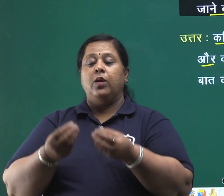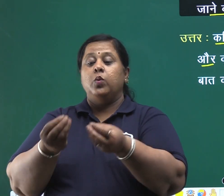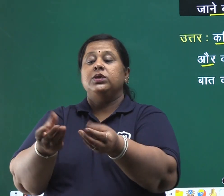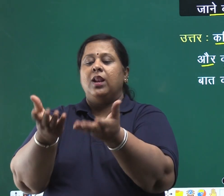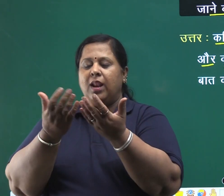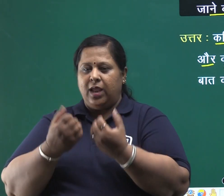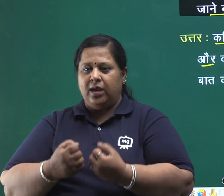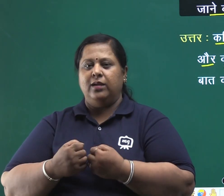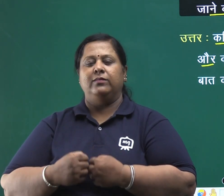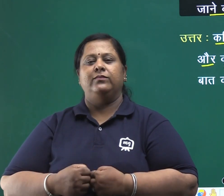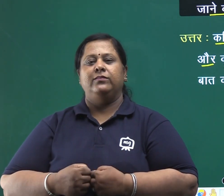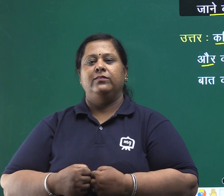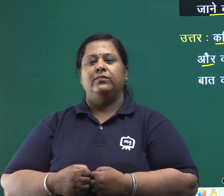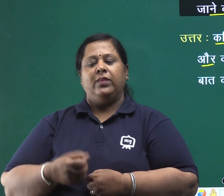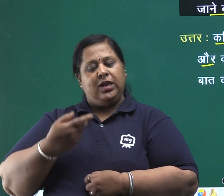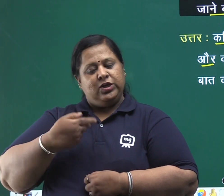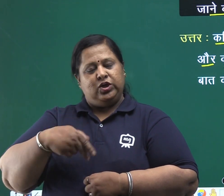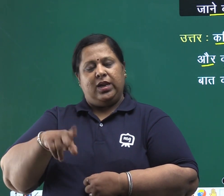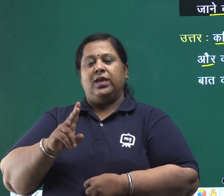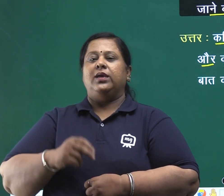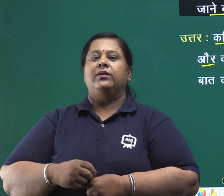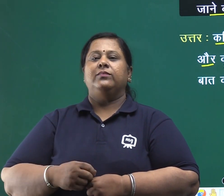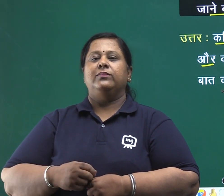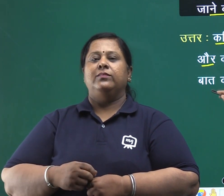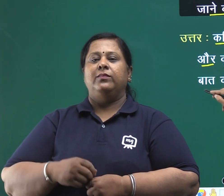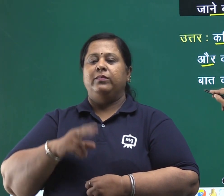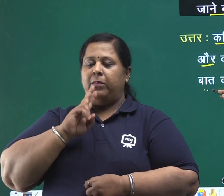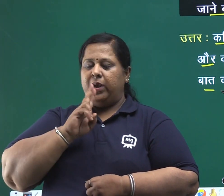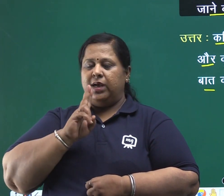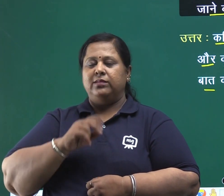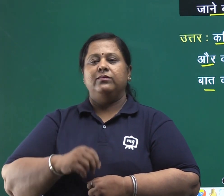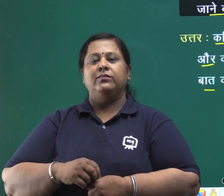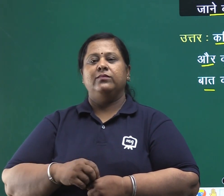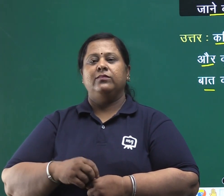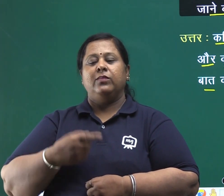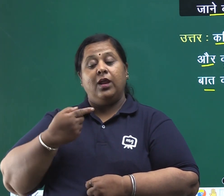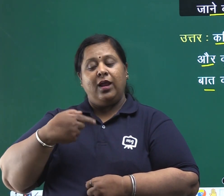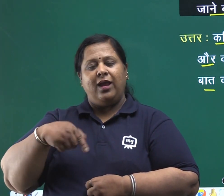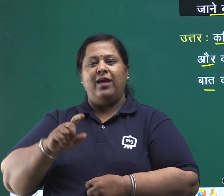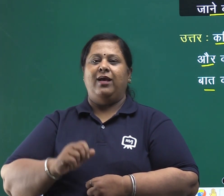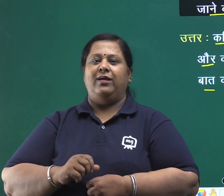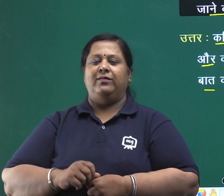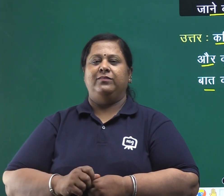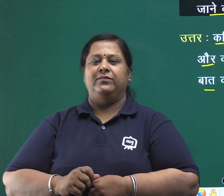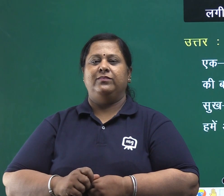कुछ लेकर जाने की बात कह रहा है।